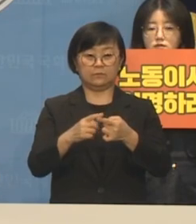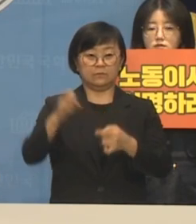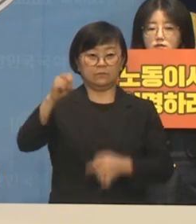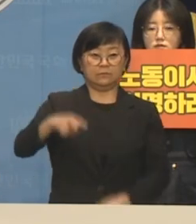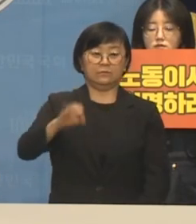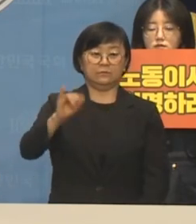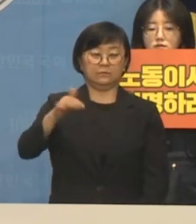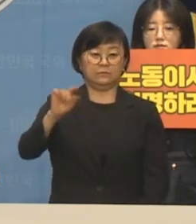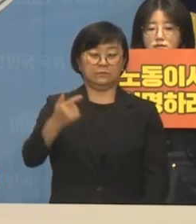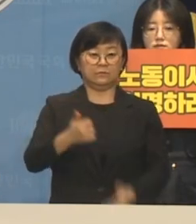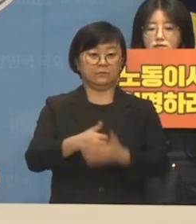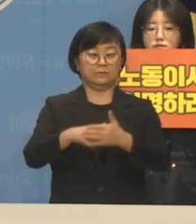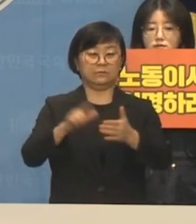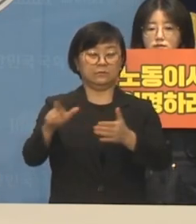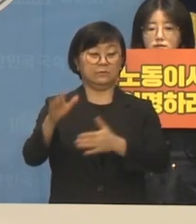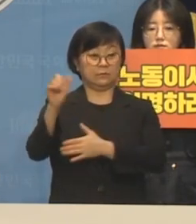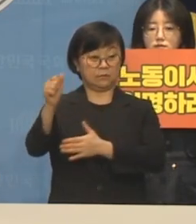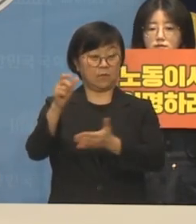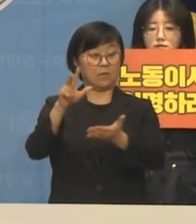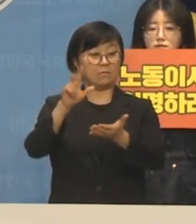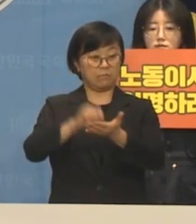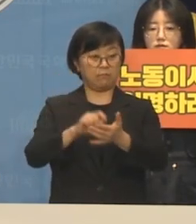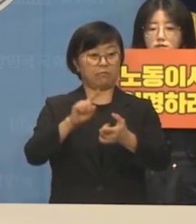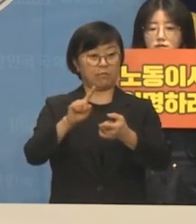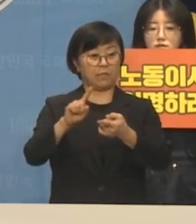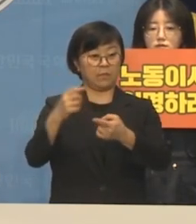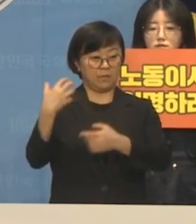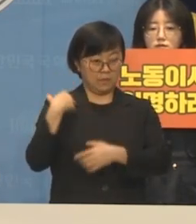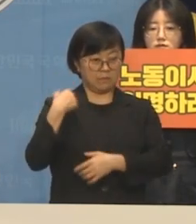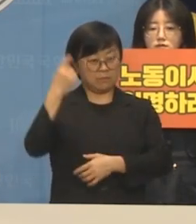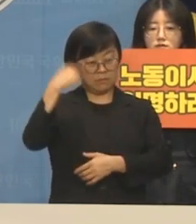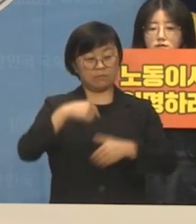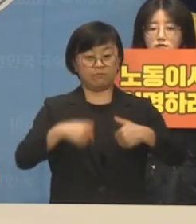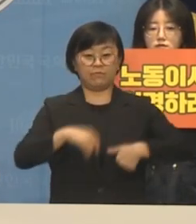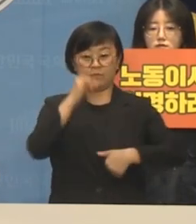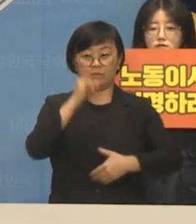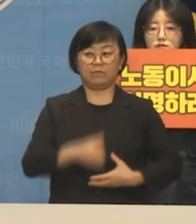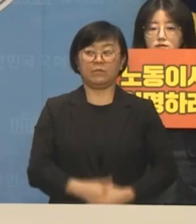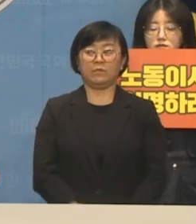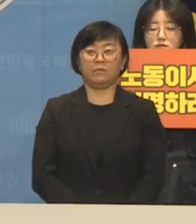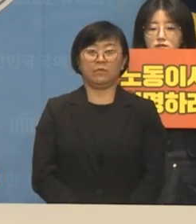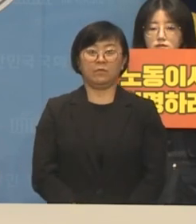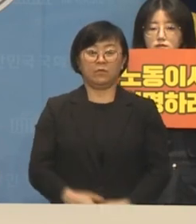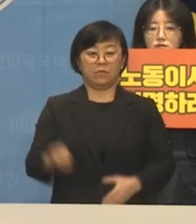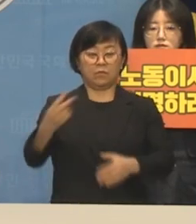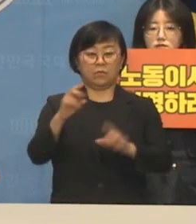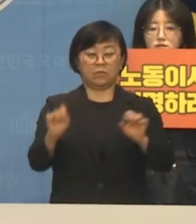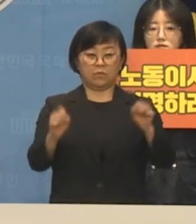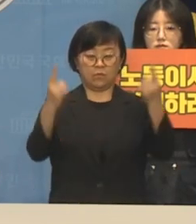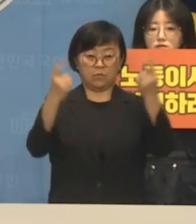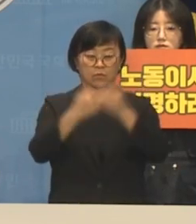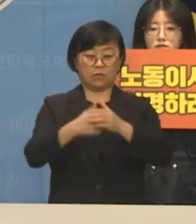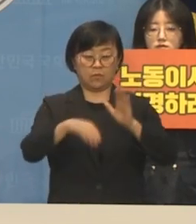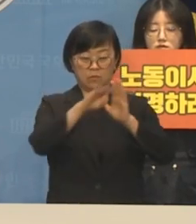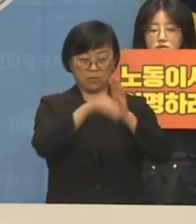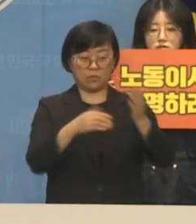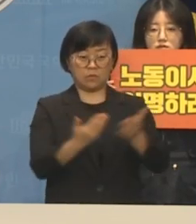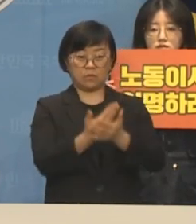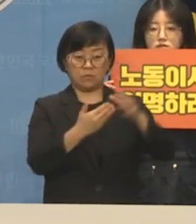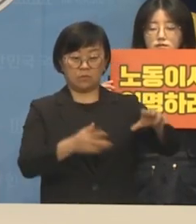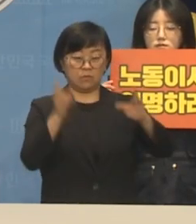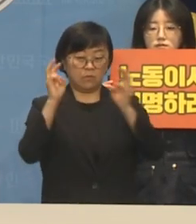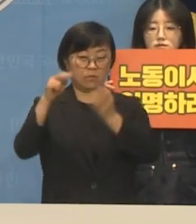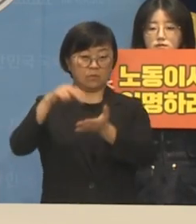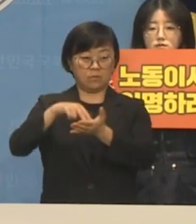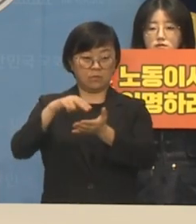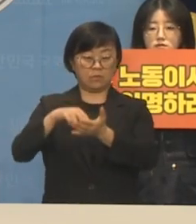유인촌 장관이 이 문제에 대한 책임을 분명하게 느껴야 된다는 점을 말씀드리고 싶고, 동시에 콘텐츠진흥원의